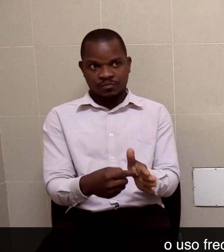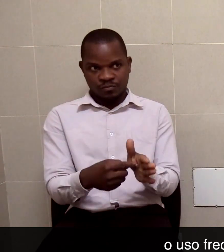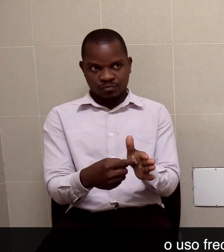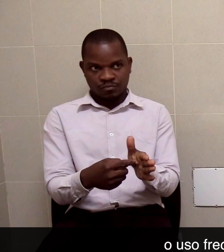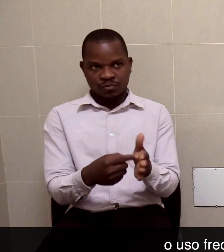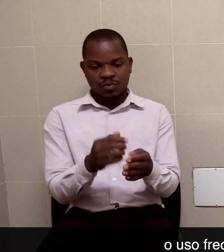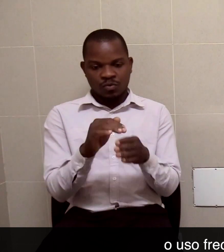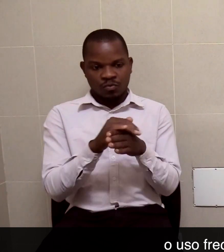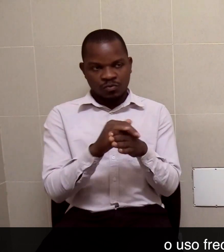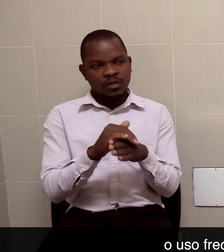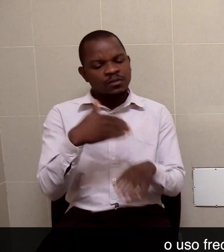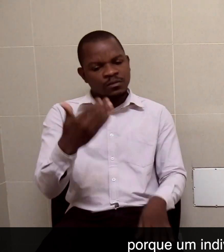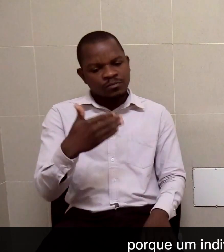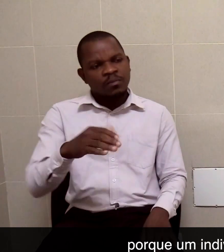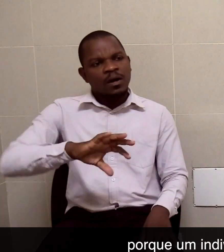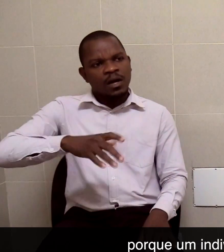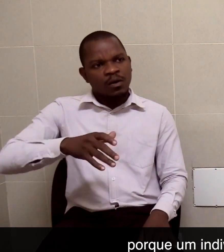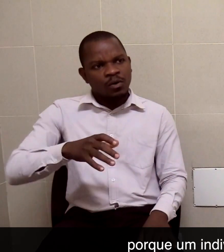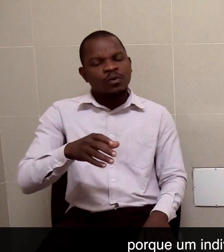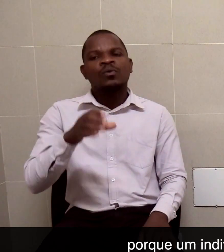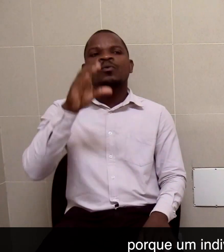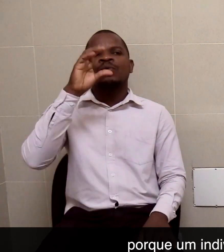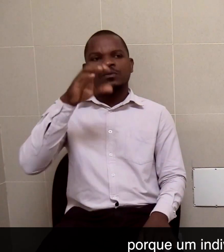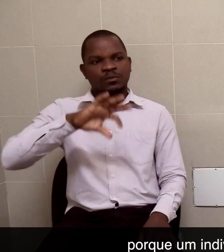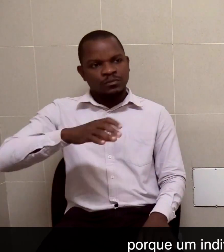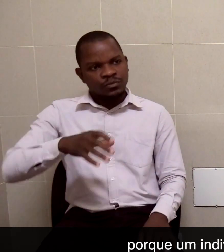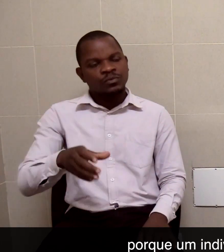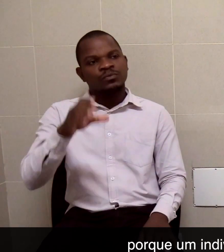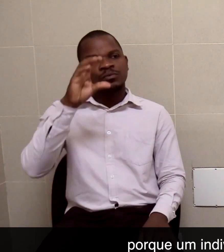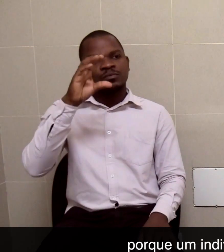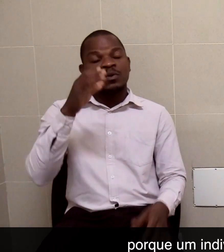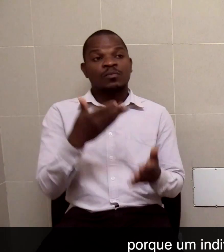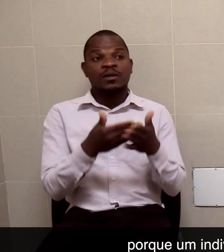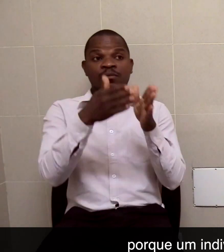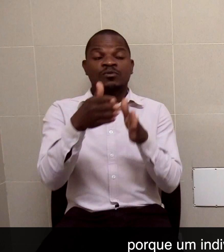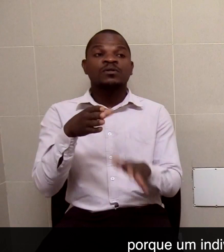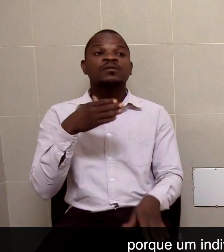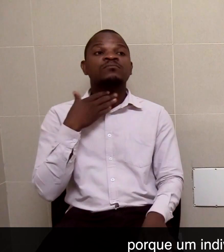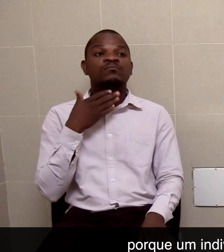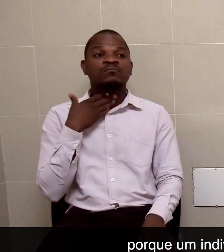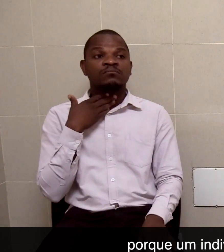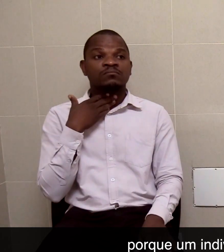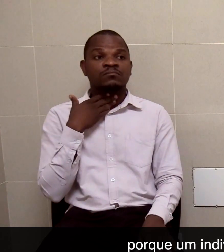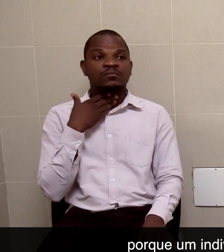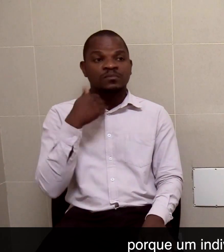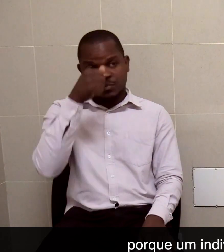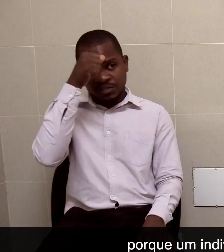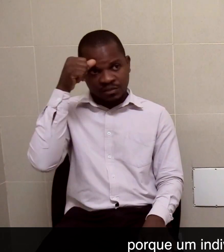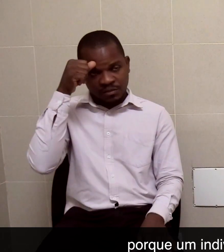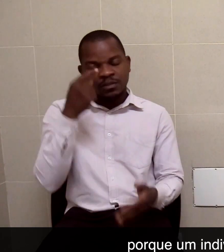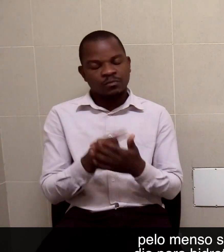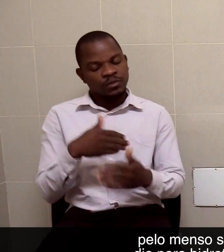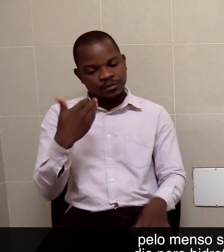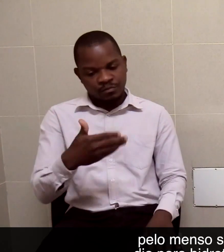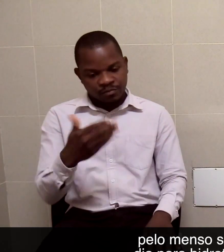uso de água frequente, porque o indivíduo com problemas nas pregas vocais é aconselhado a beber